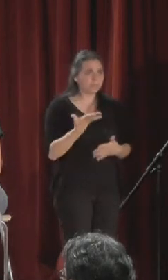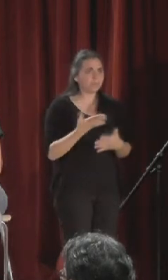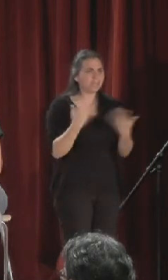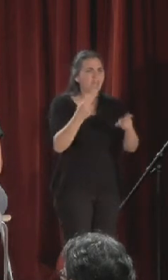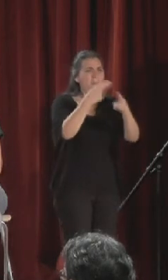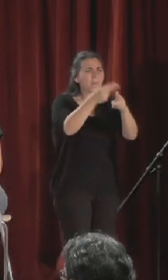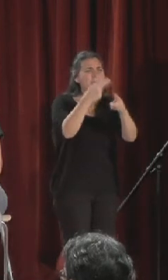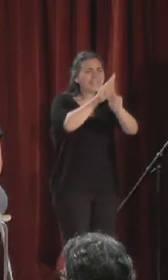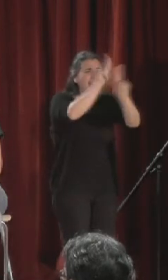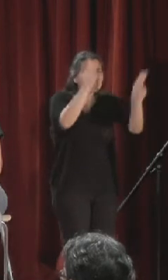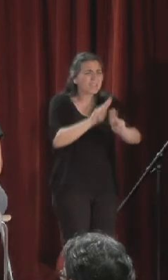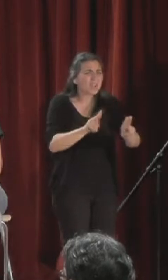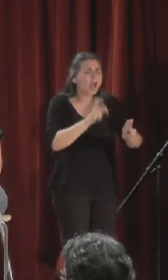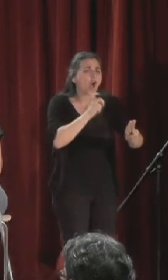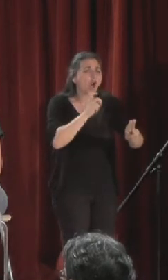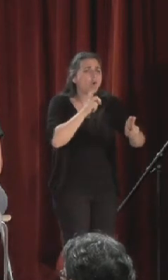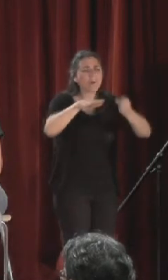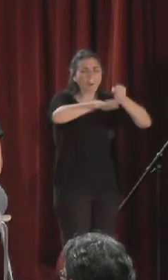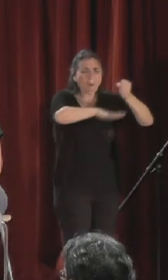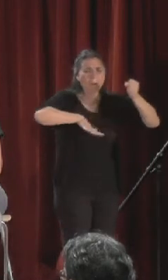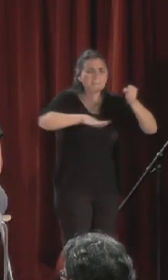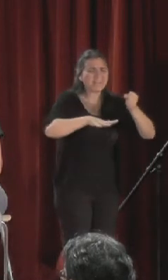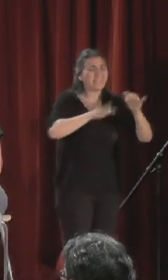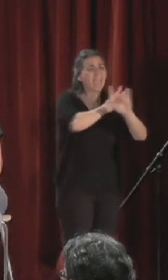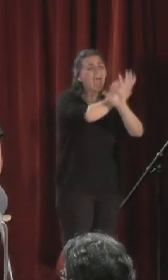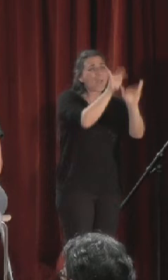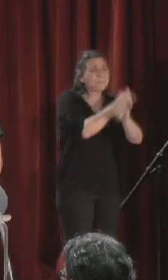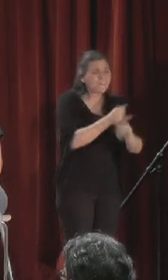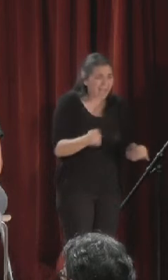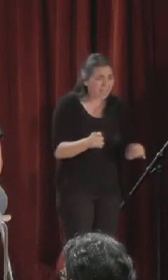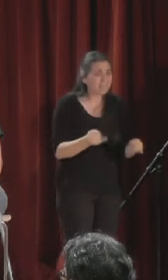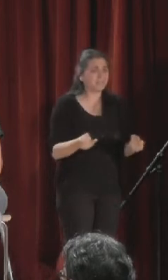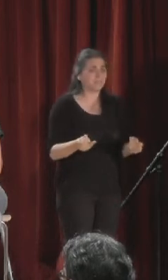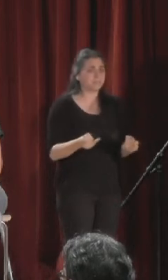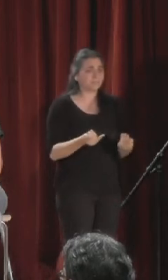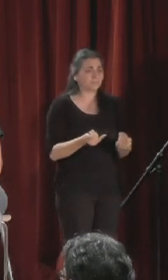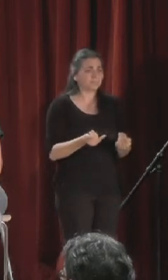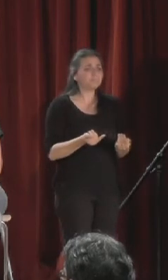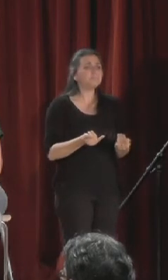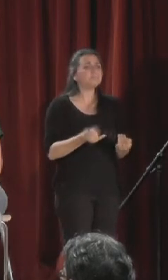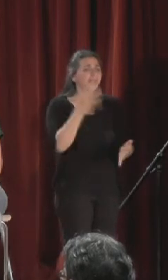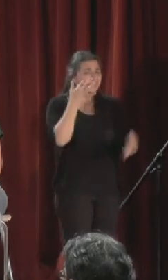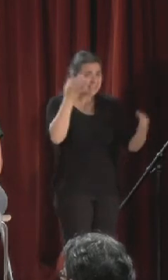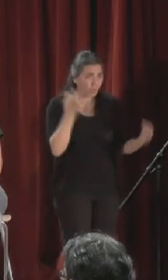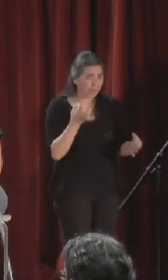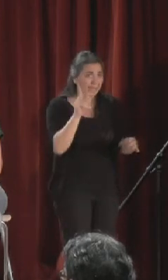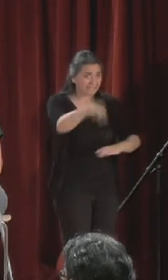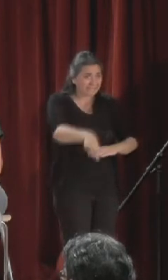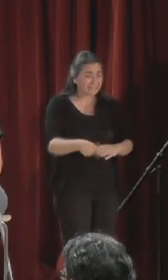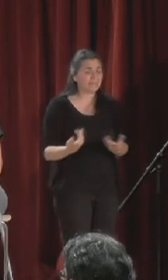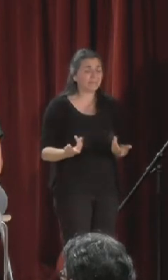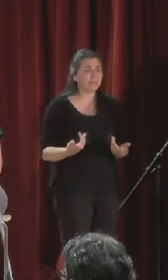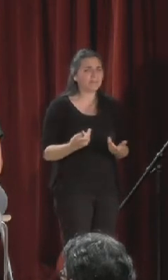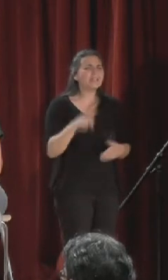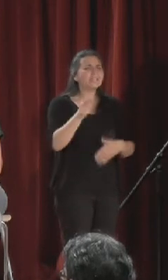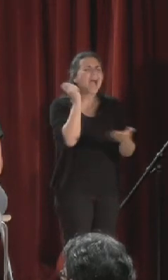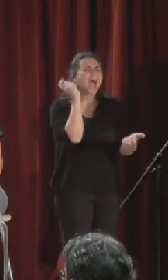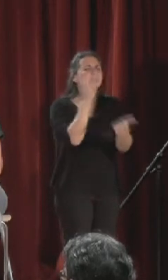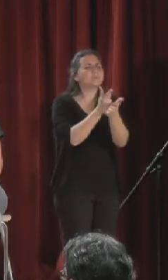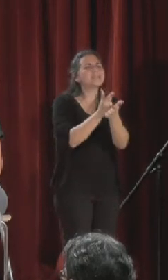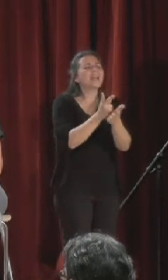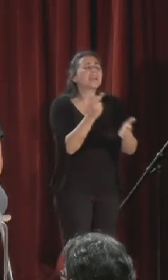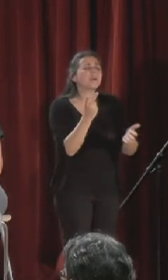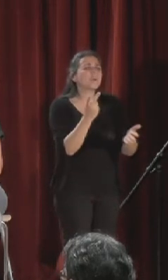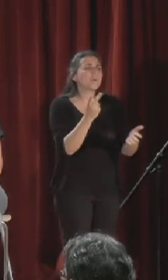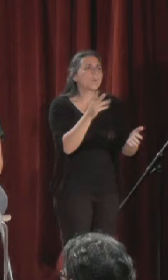internacional baseada na paz e na seguridade, non na ausencia de guerra. Son cuestións moi diferentes. Temos que apostar por perseguir